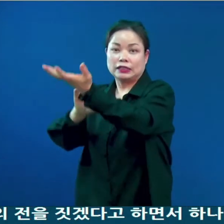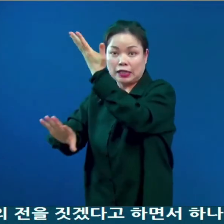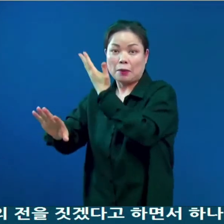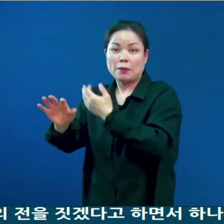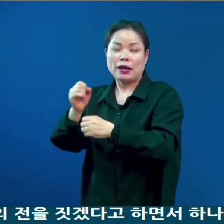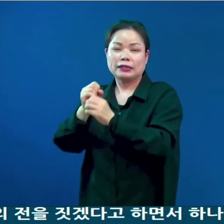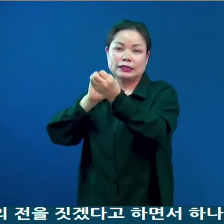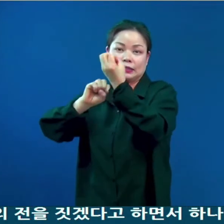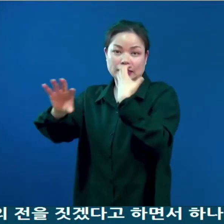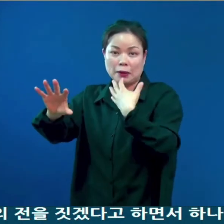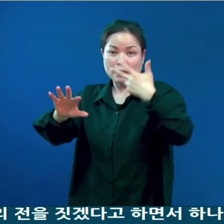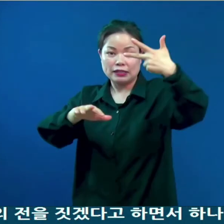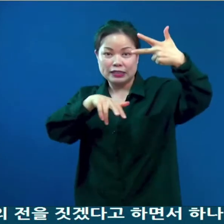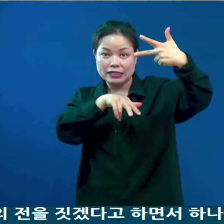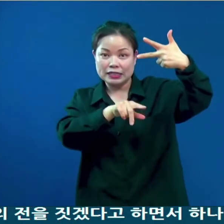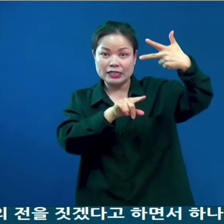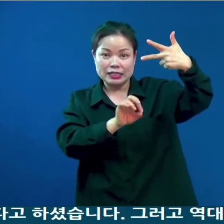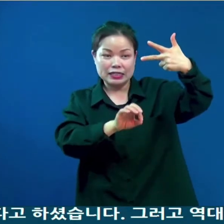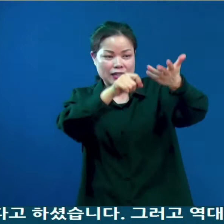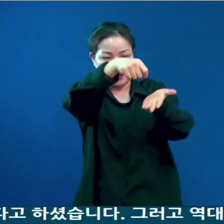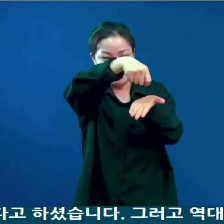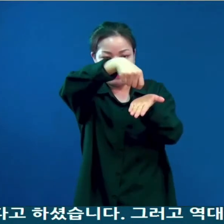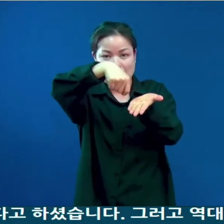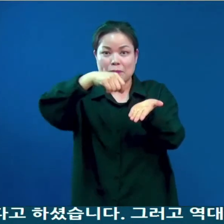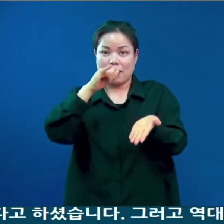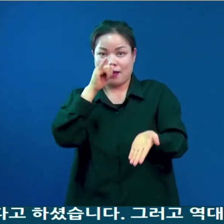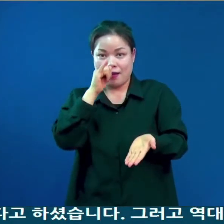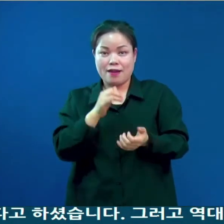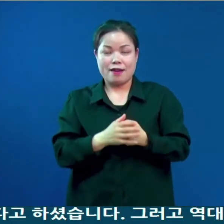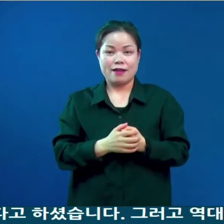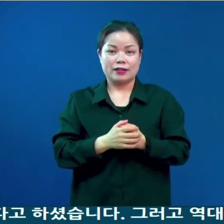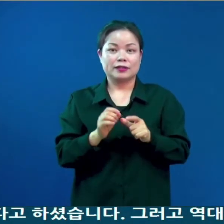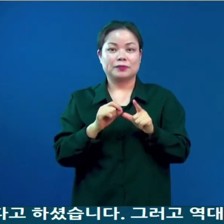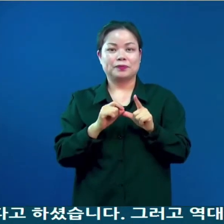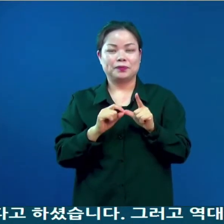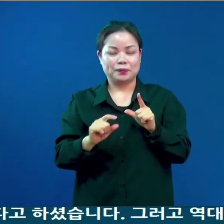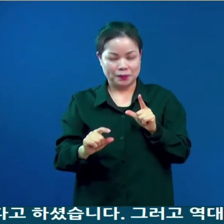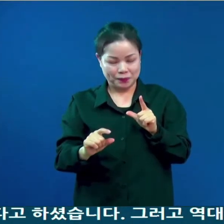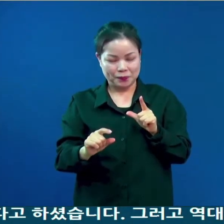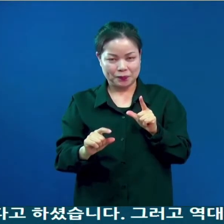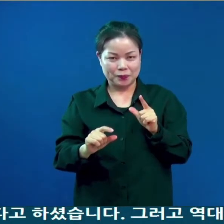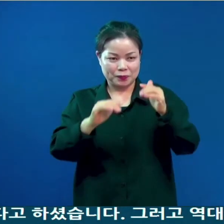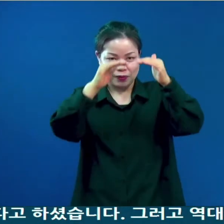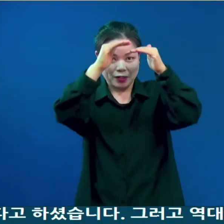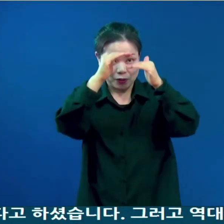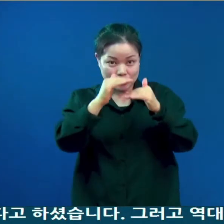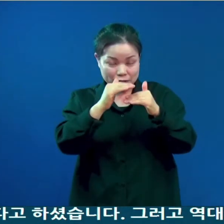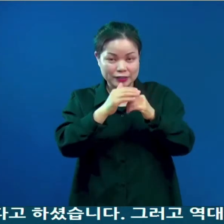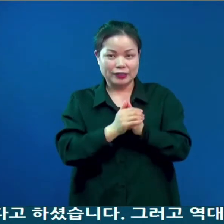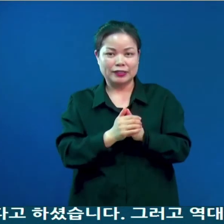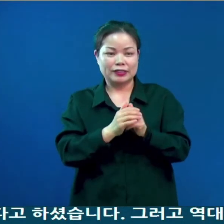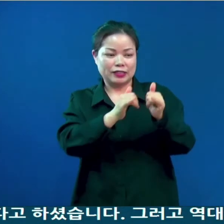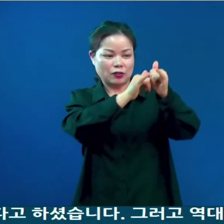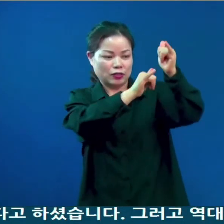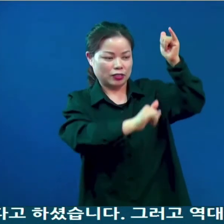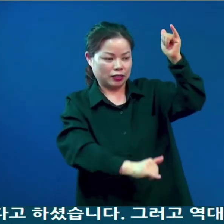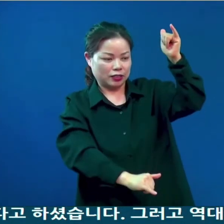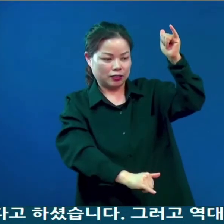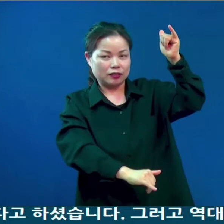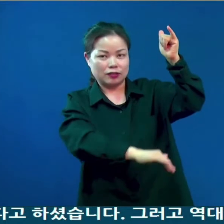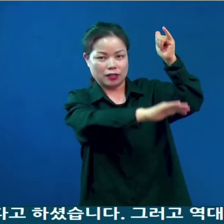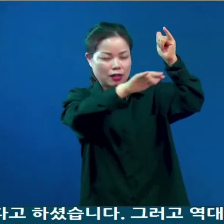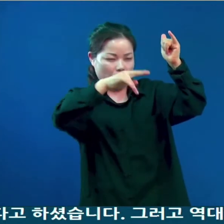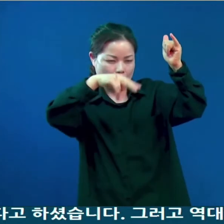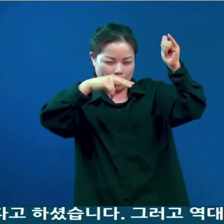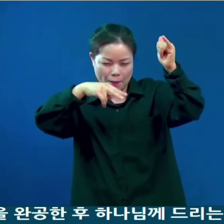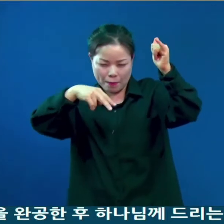내용이 7장에 기록되어 있기 때문에 그 부분을 중심으로 한번 역대기 전체를 보시는